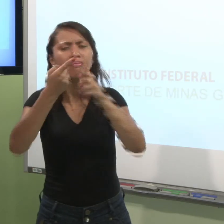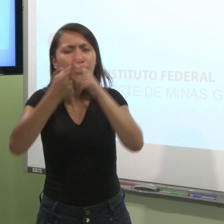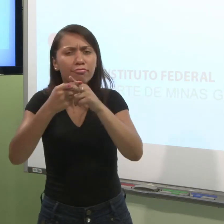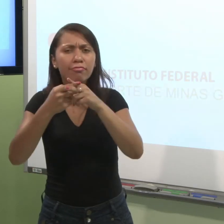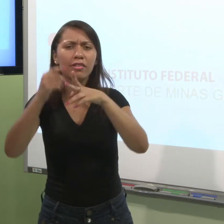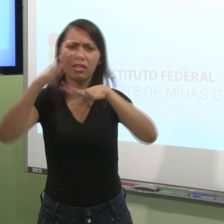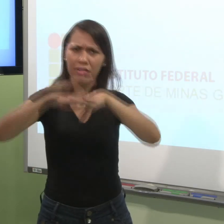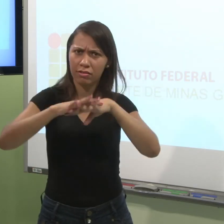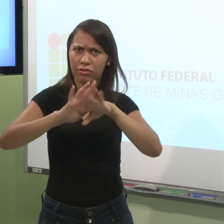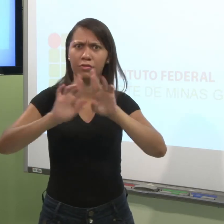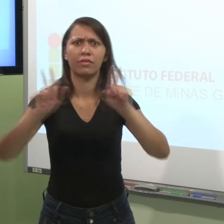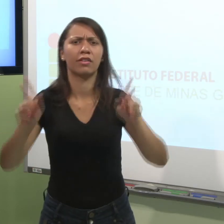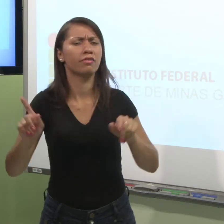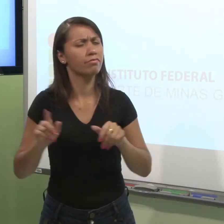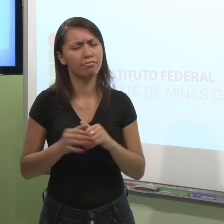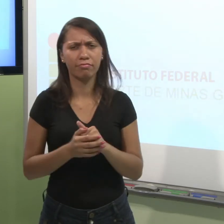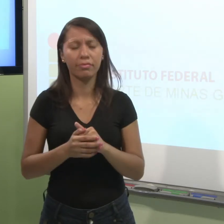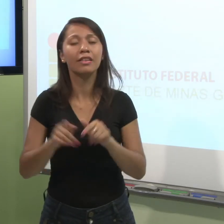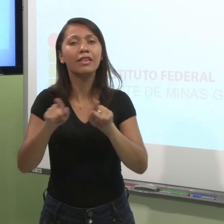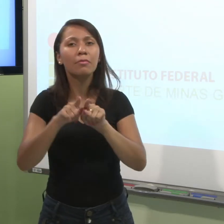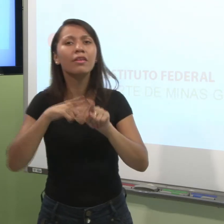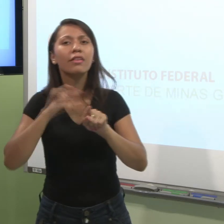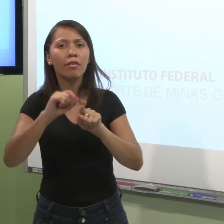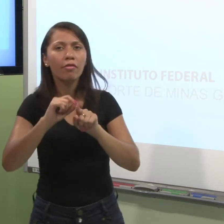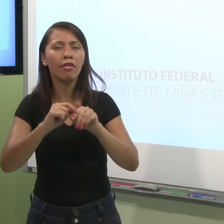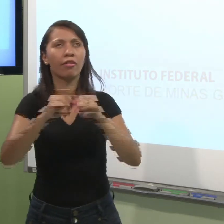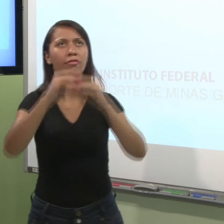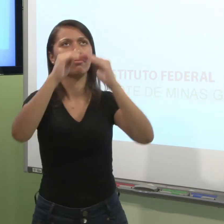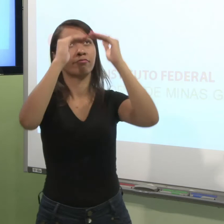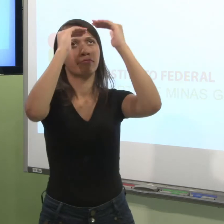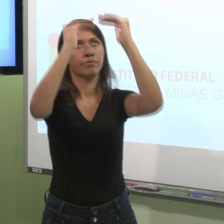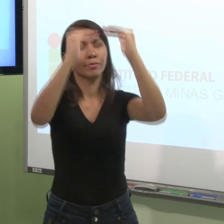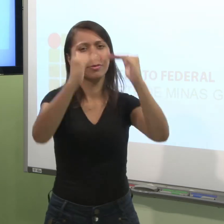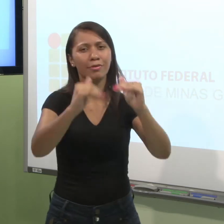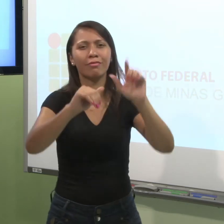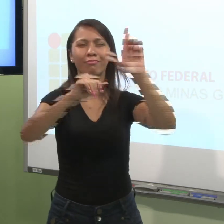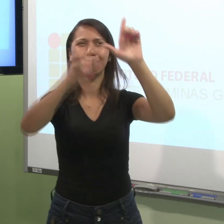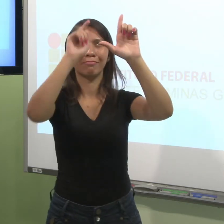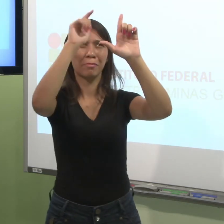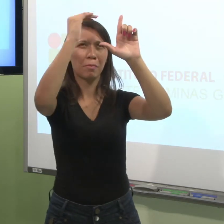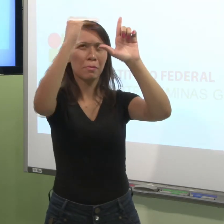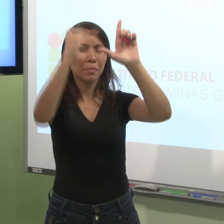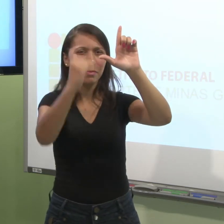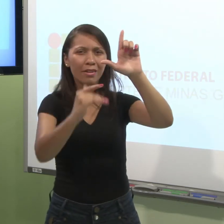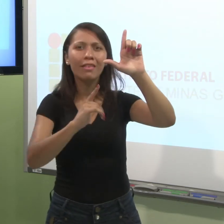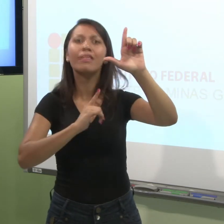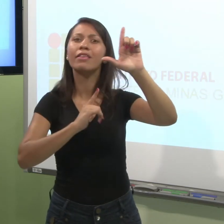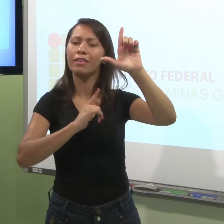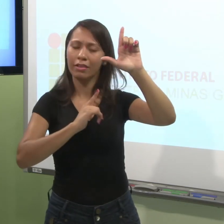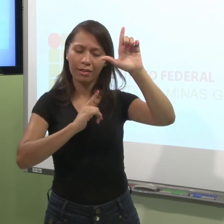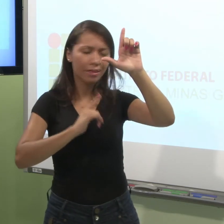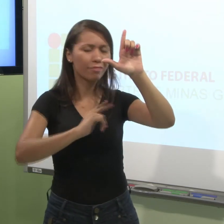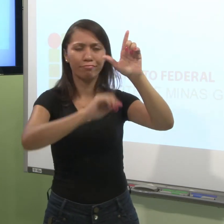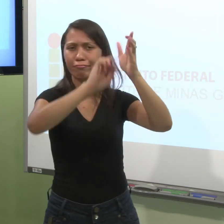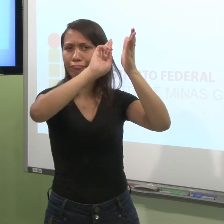é diferente. Na barra de menu existe o menu Formatar. Nesse menu tem diversas opções de